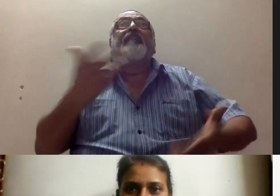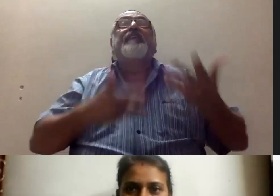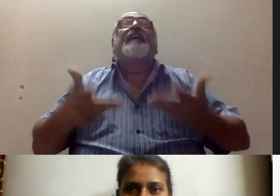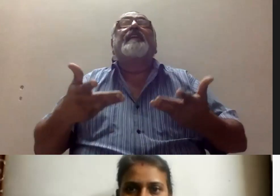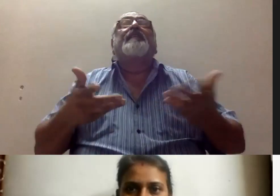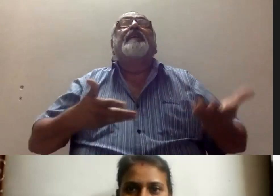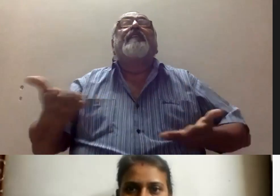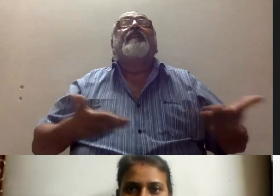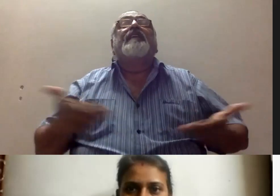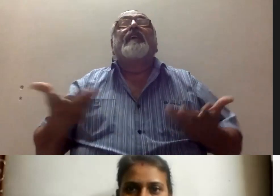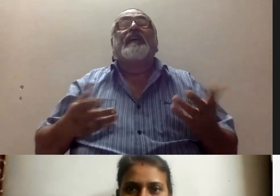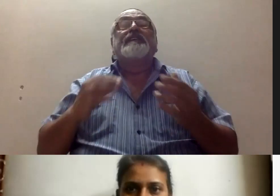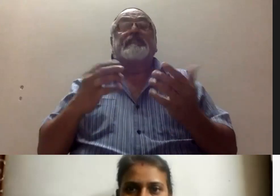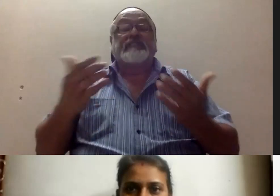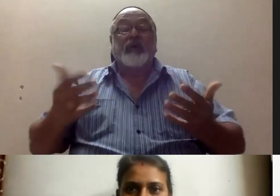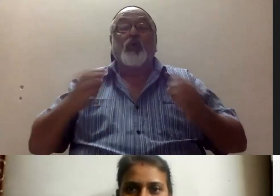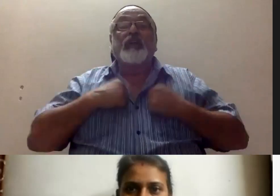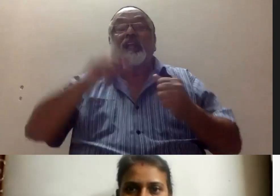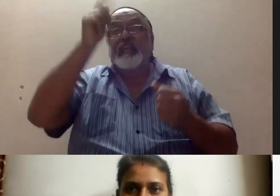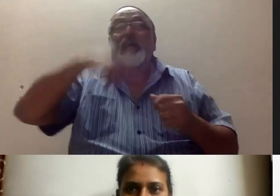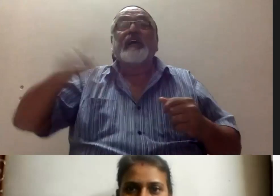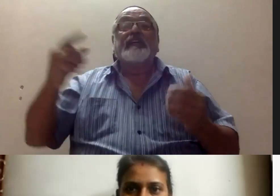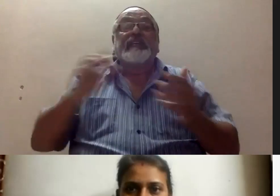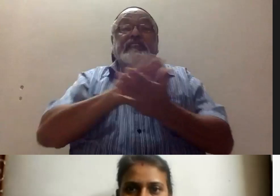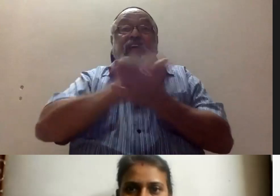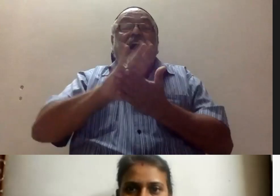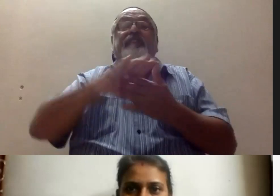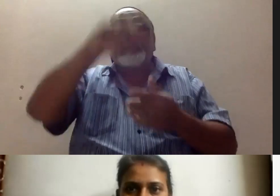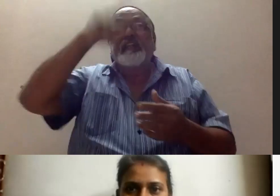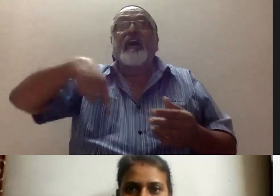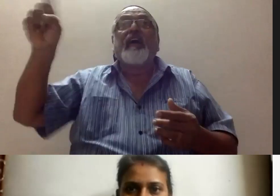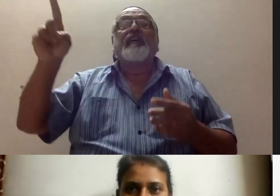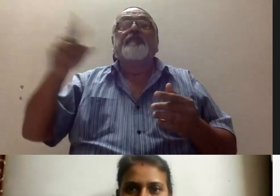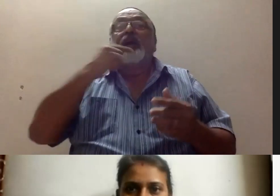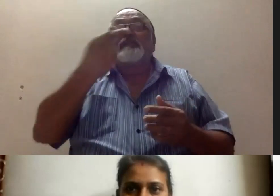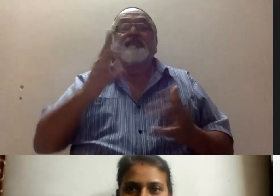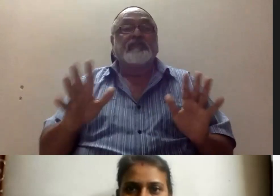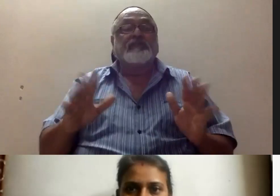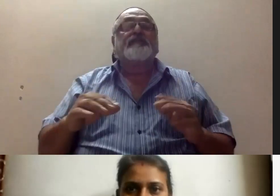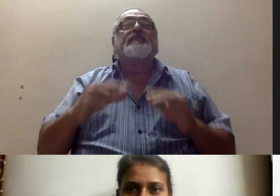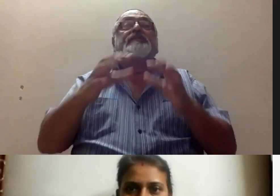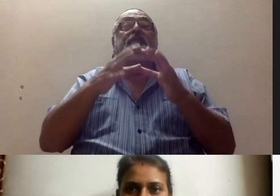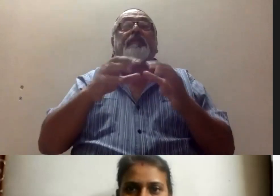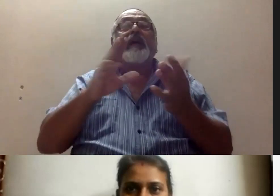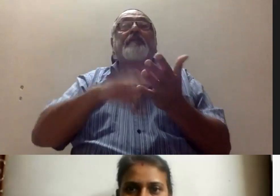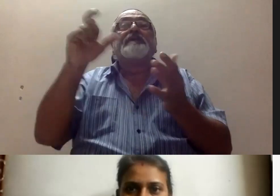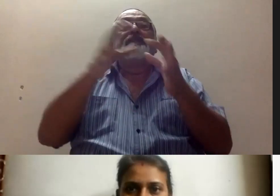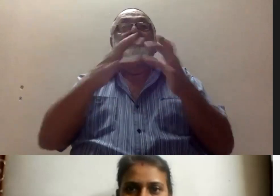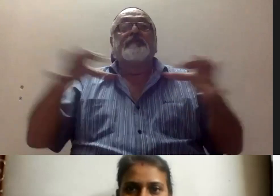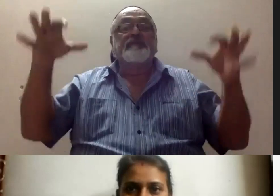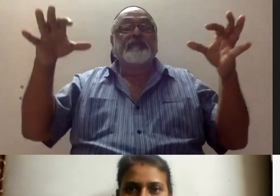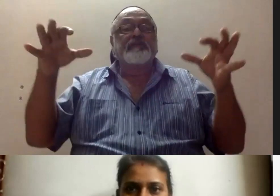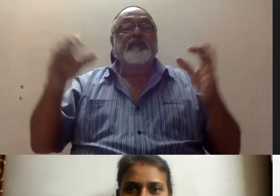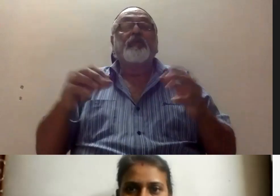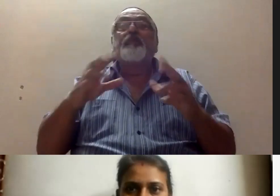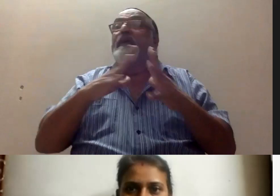था, बिहेवियर चेंज हुआ था। जब आजकल हम लोग सैनिटरी पैड के ऊपर इतना खुला बात करते हैं, व्हाट आर वी सीकिंग, वी आर सीकिंग